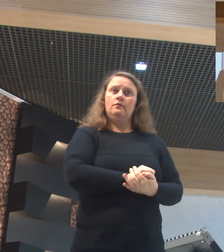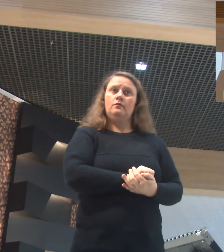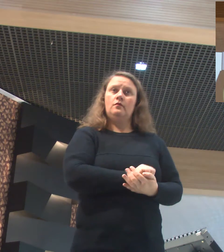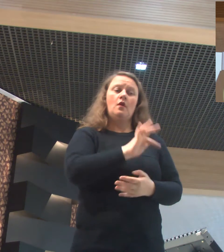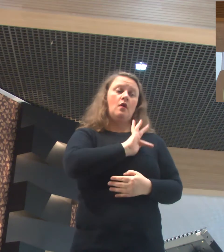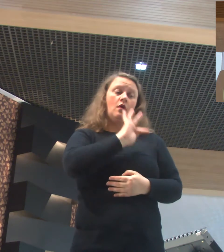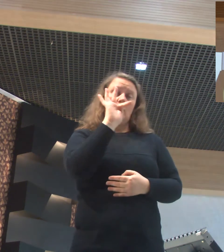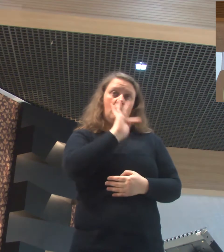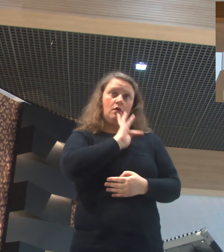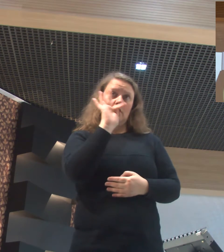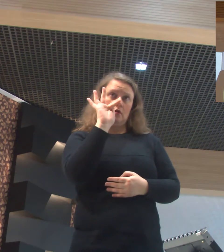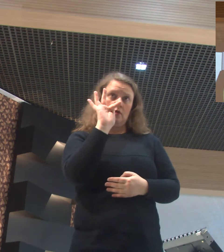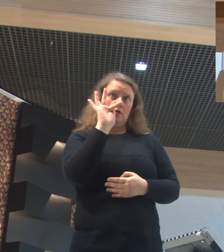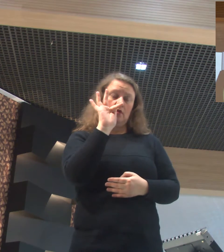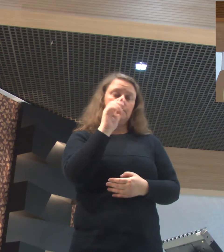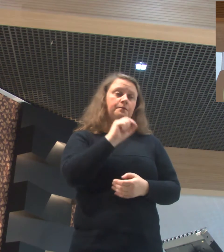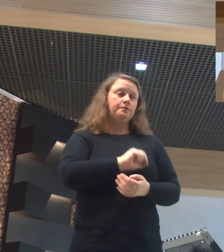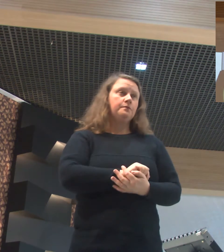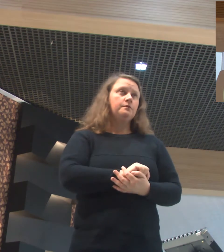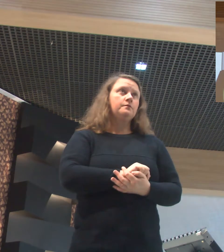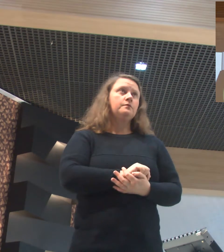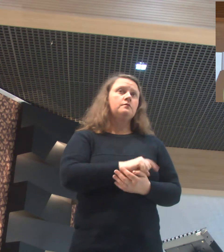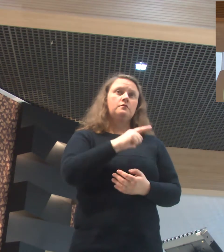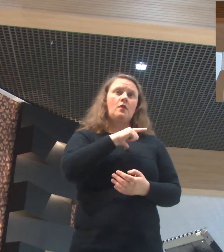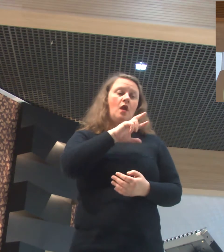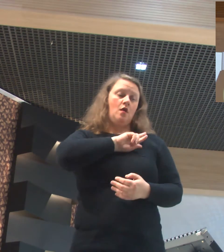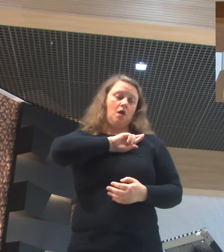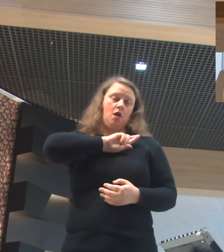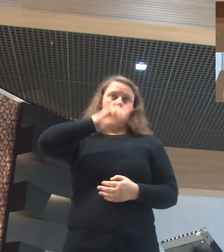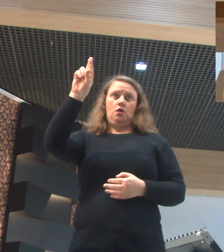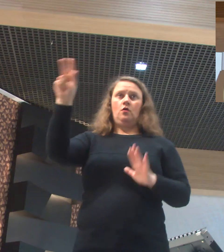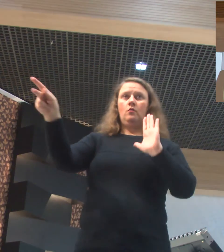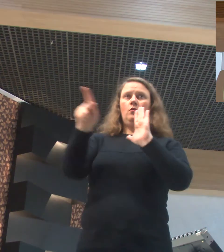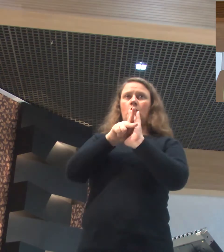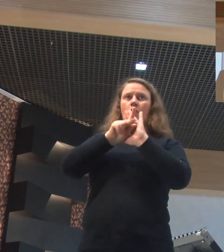fariseus, eram uma religião judaica